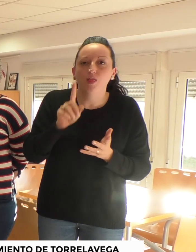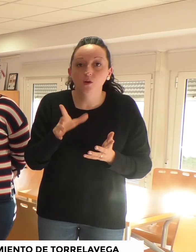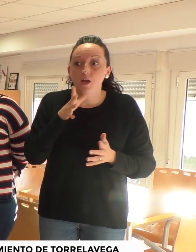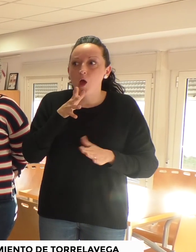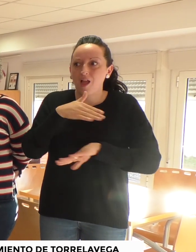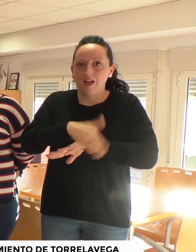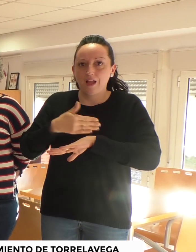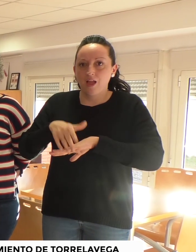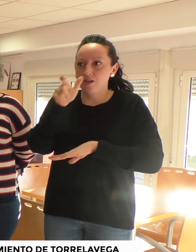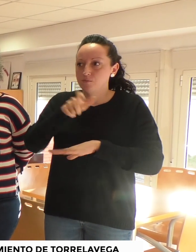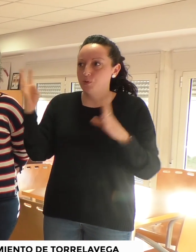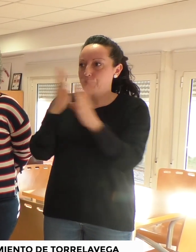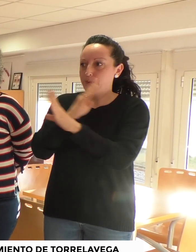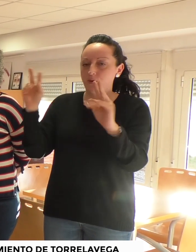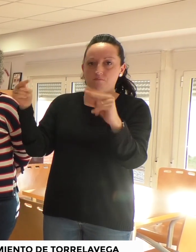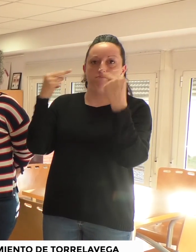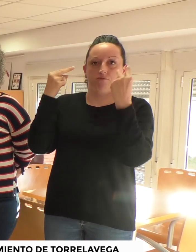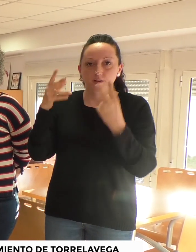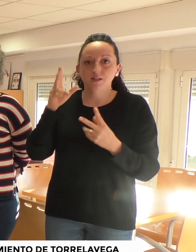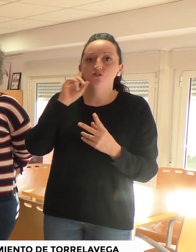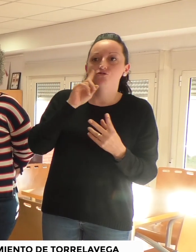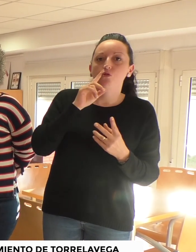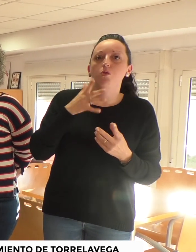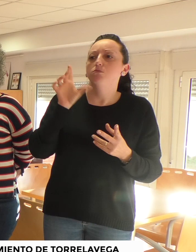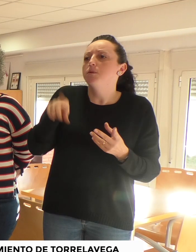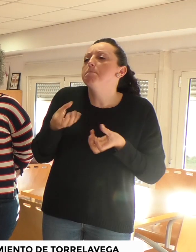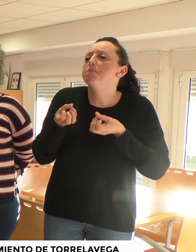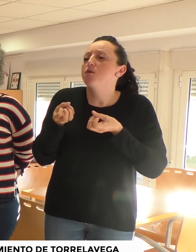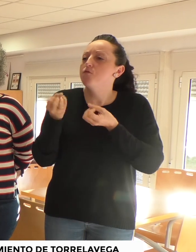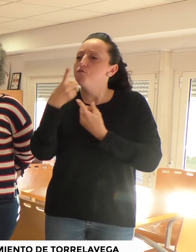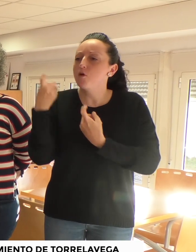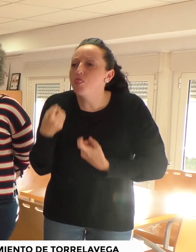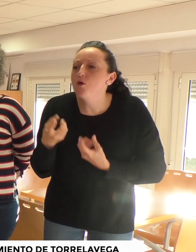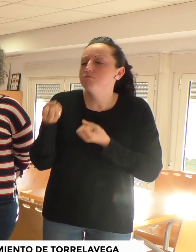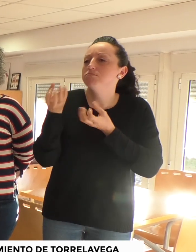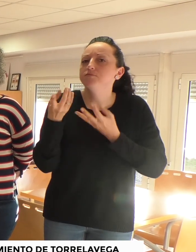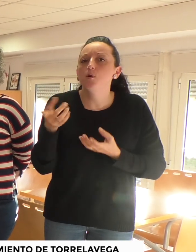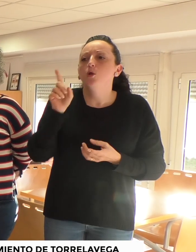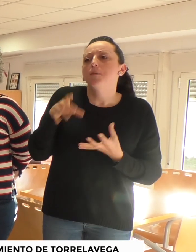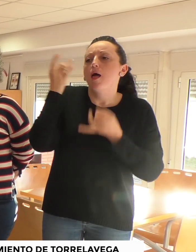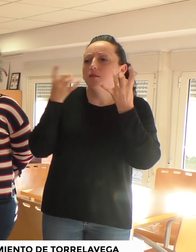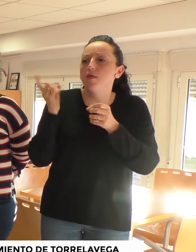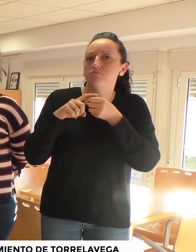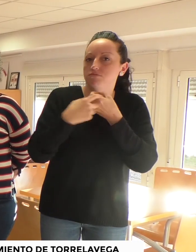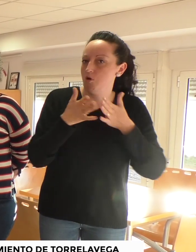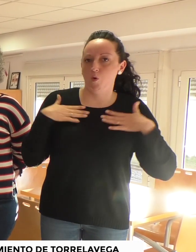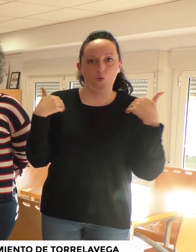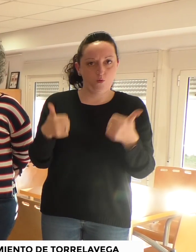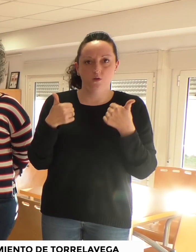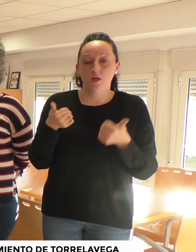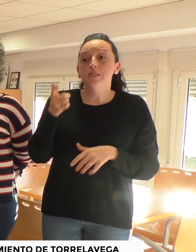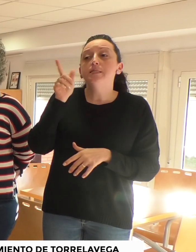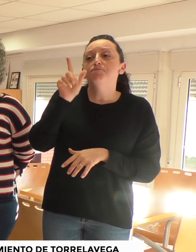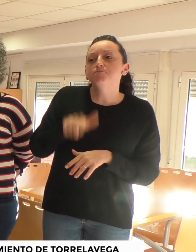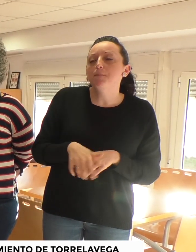calle, cualquier persona que lo desee puede informarse y participar de las actividades que ASOBE realiza. Además,